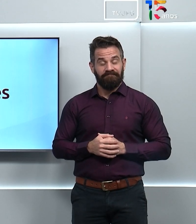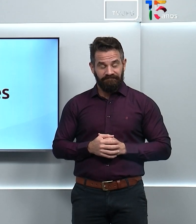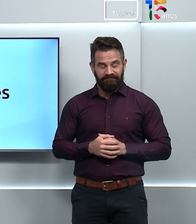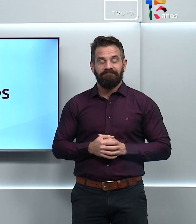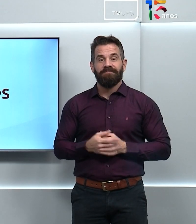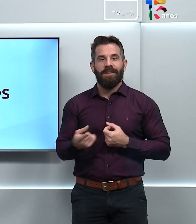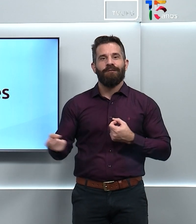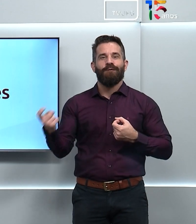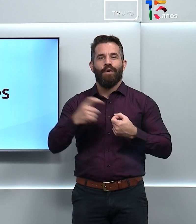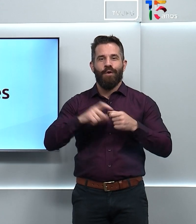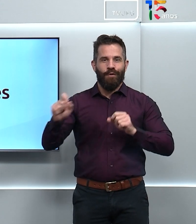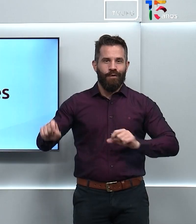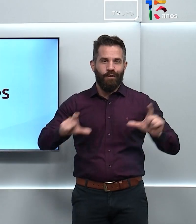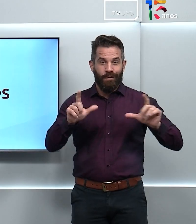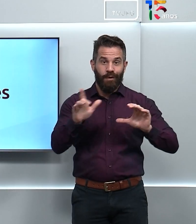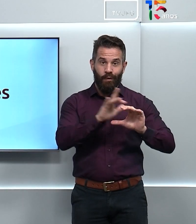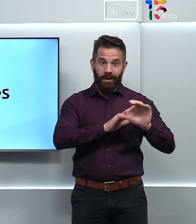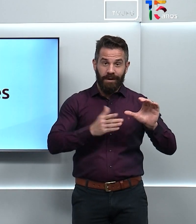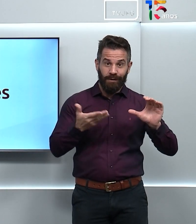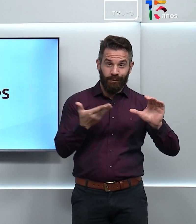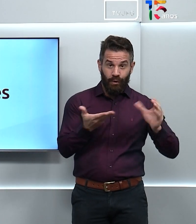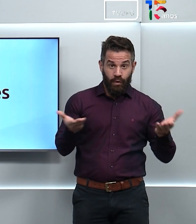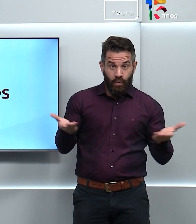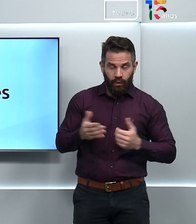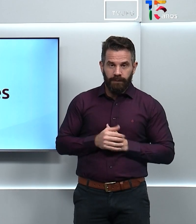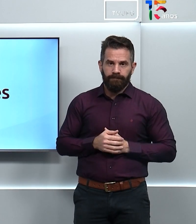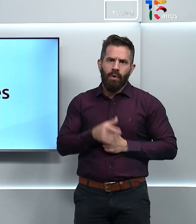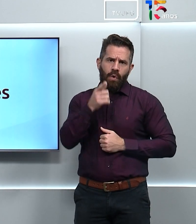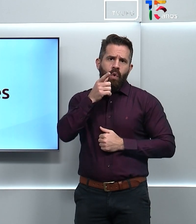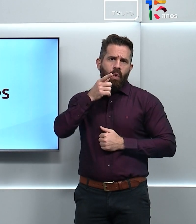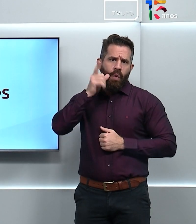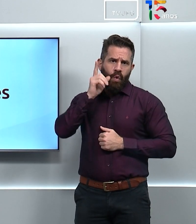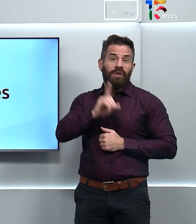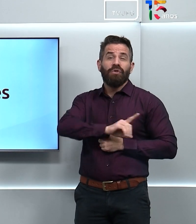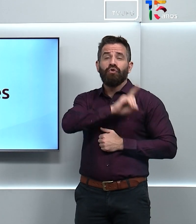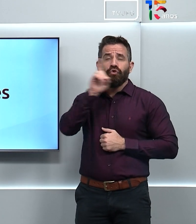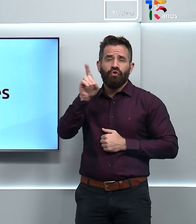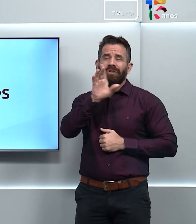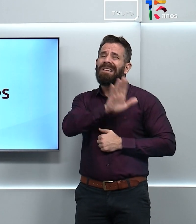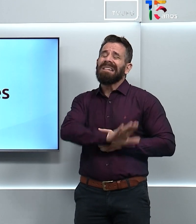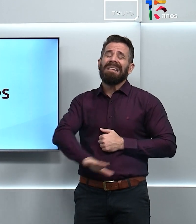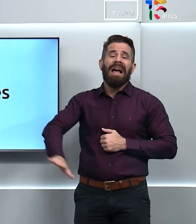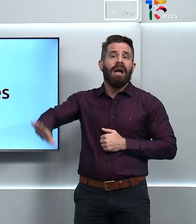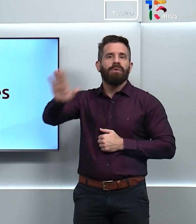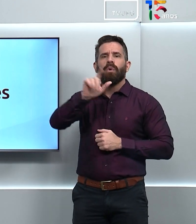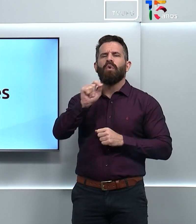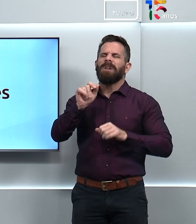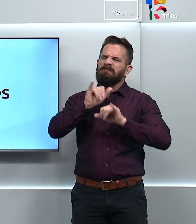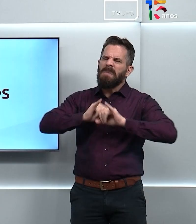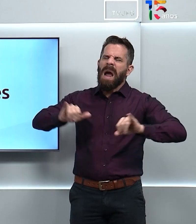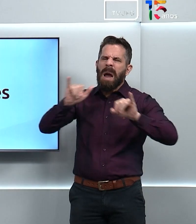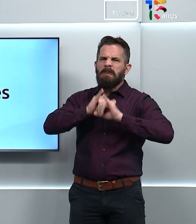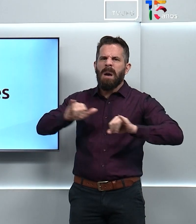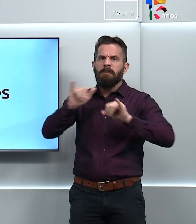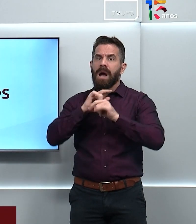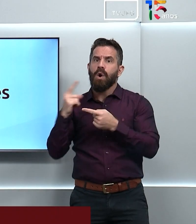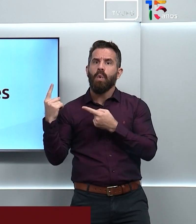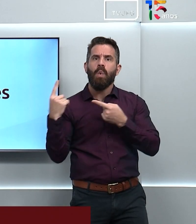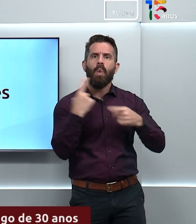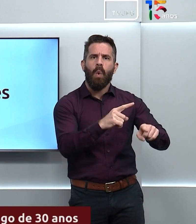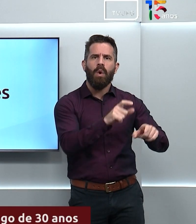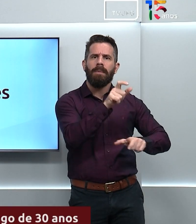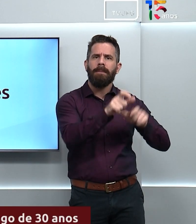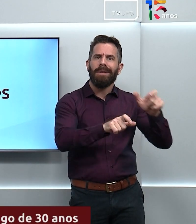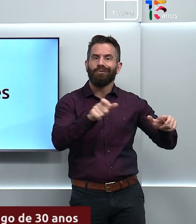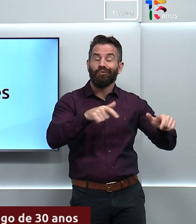Estamos de volta com Conexões de hoje. Bom, e ontem foi Dia Nacional de Combate ao Trabalho Escravo. E o Brasil divulgou que só no